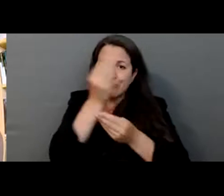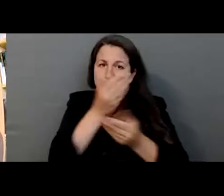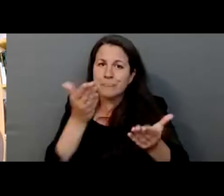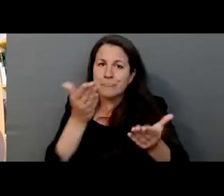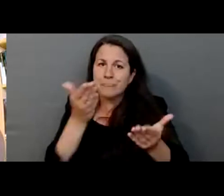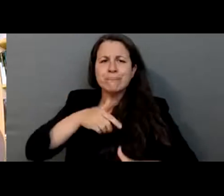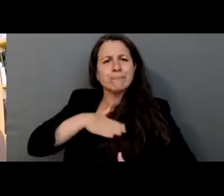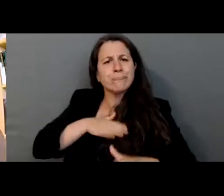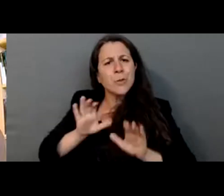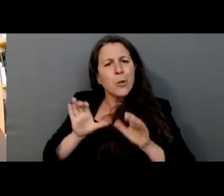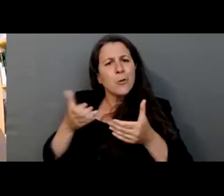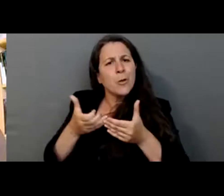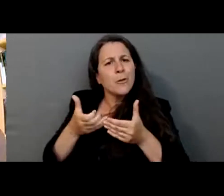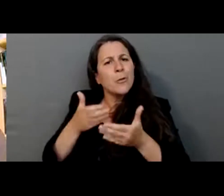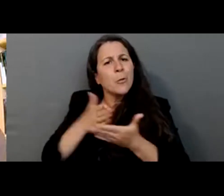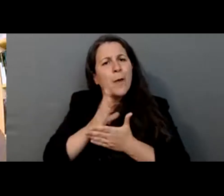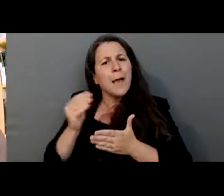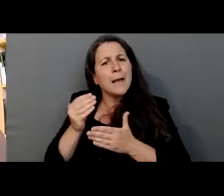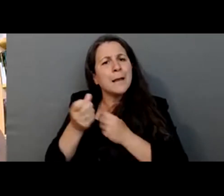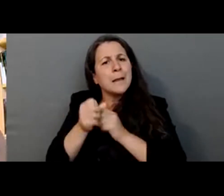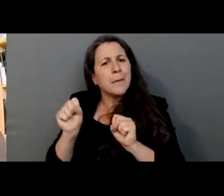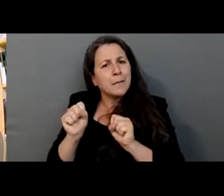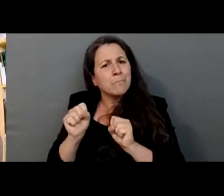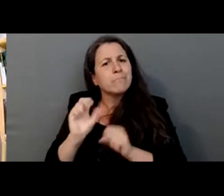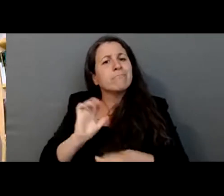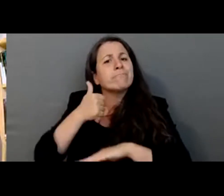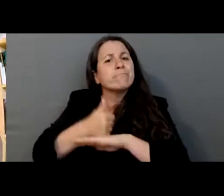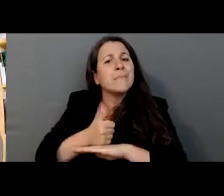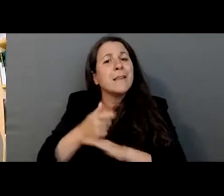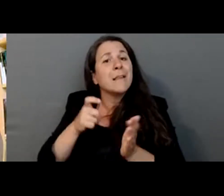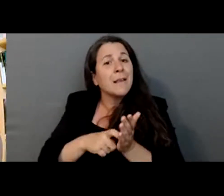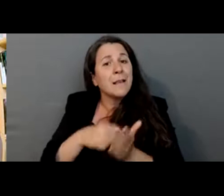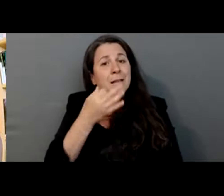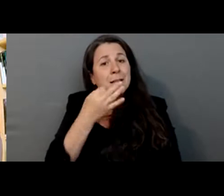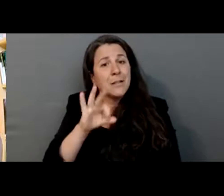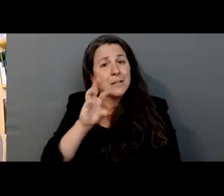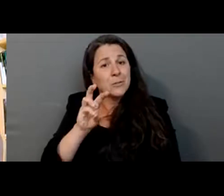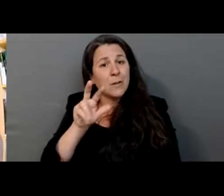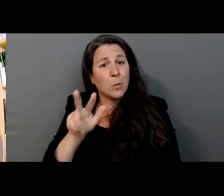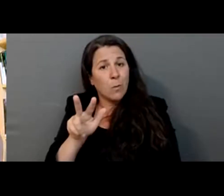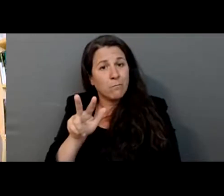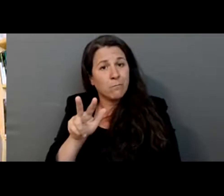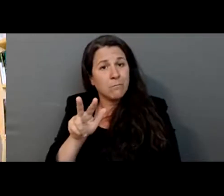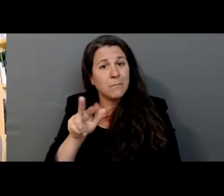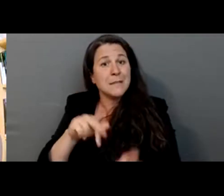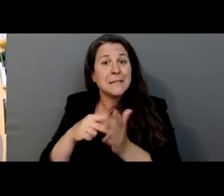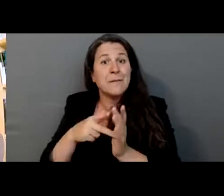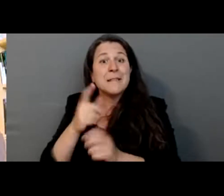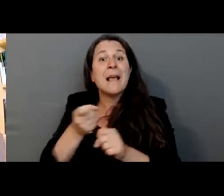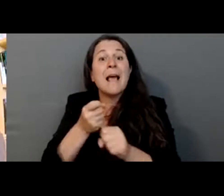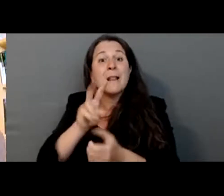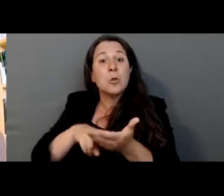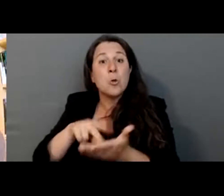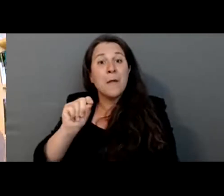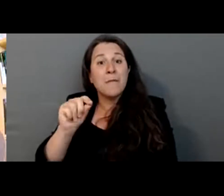organisation. Elle a été fondée en 1963. Elle célèbre donc en 2023 ses 60 ans.